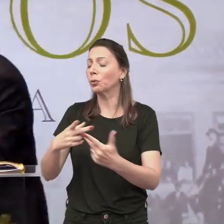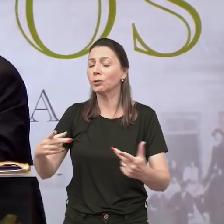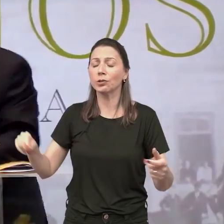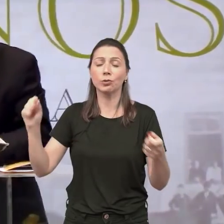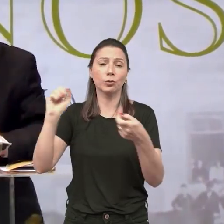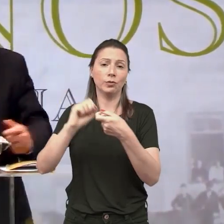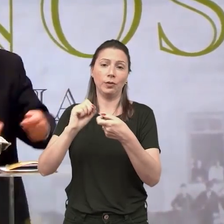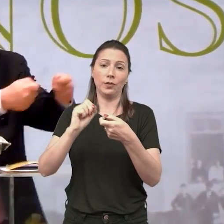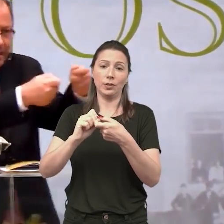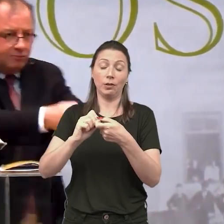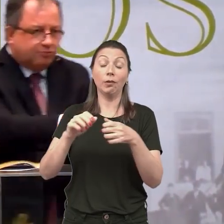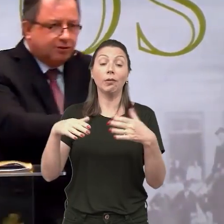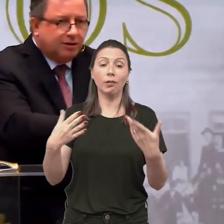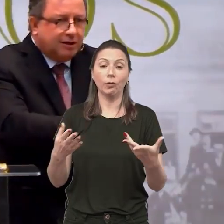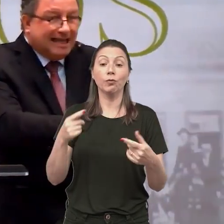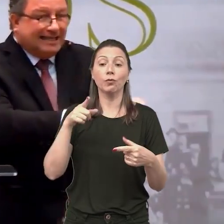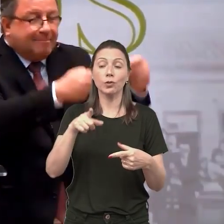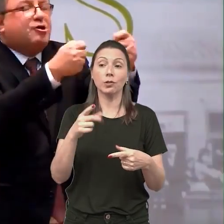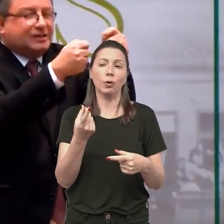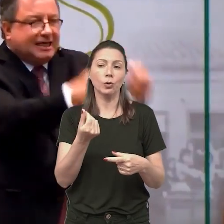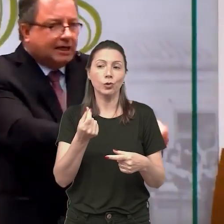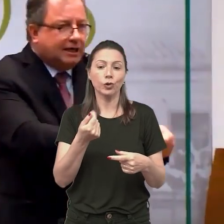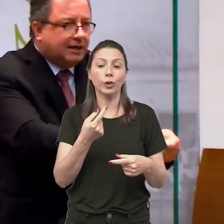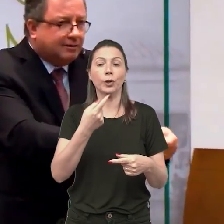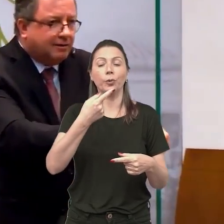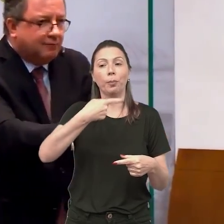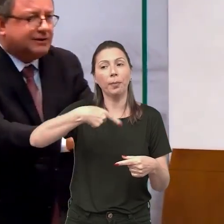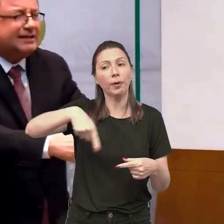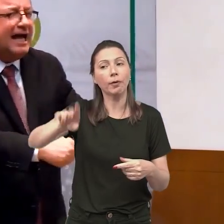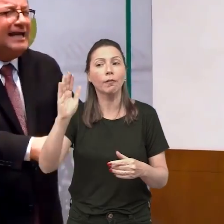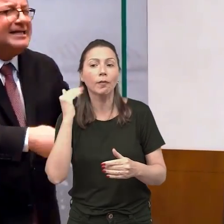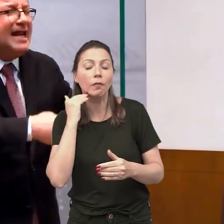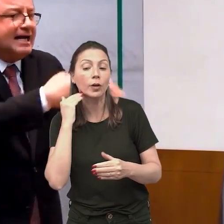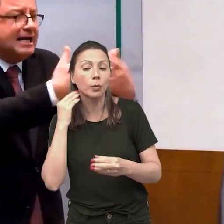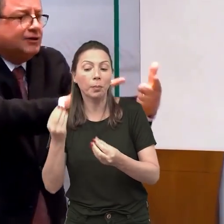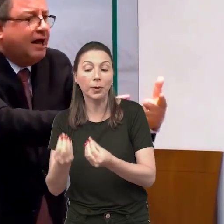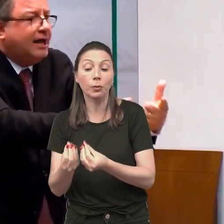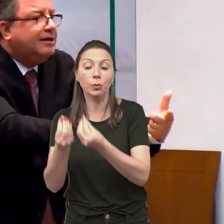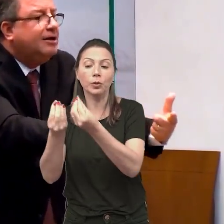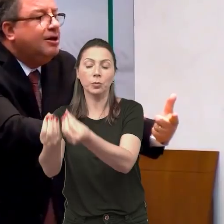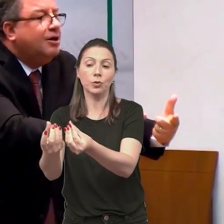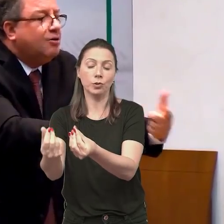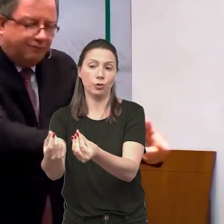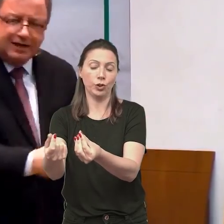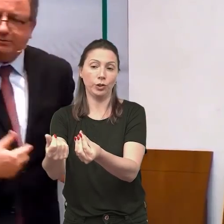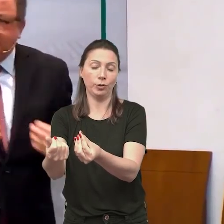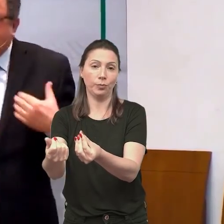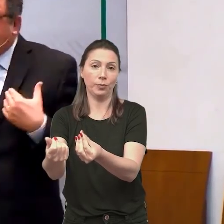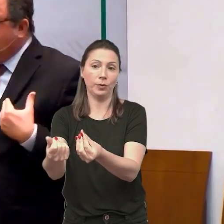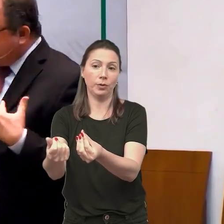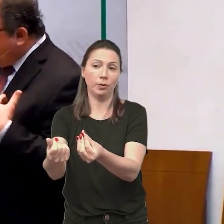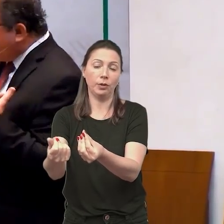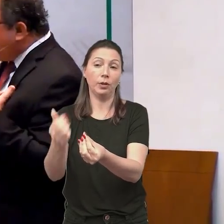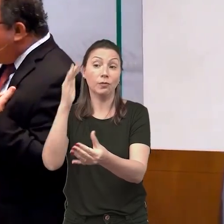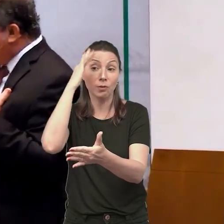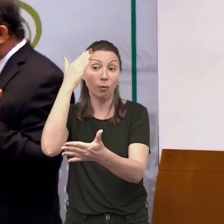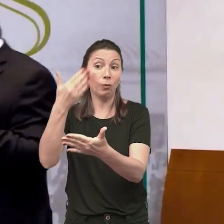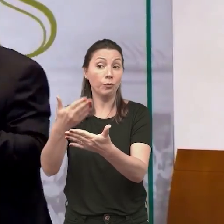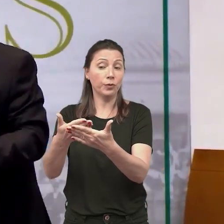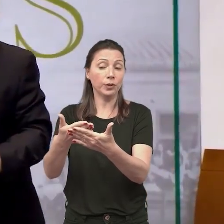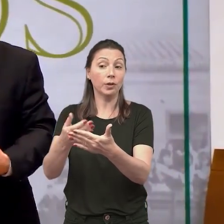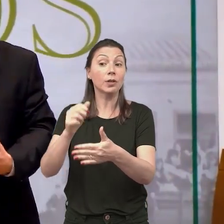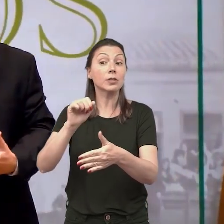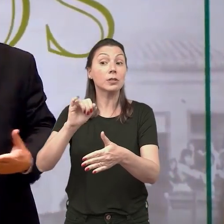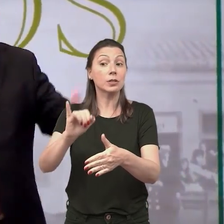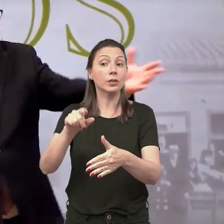pega seu dinheiro, vai no banco, deposita ali, você está entregando em confiança. Você acha que qualquer hora